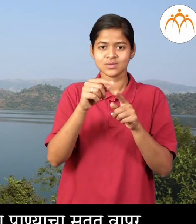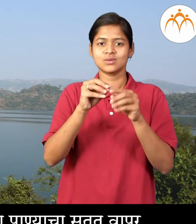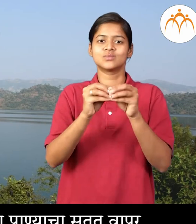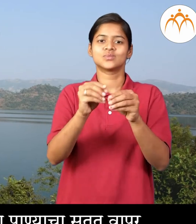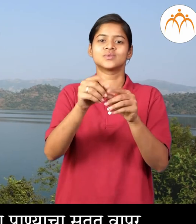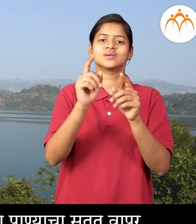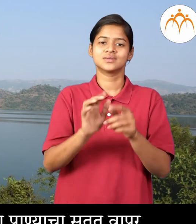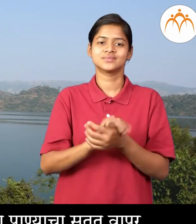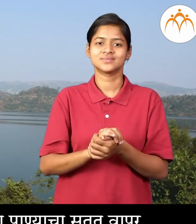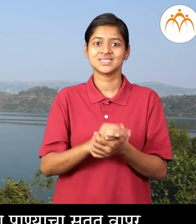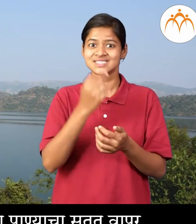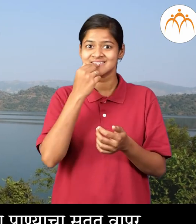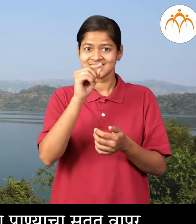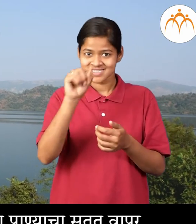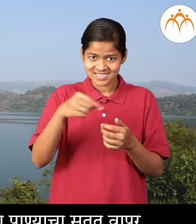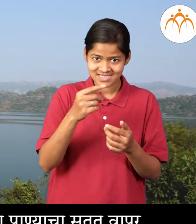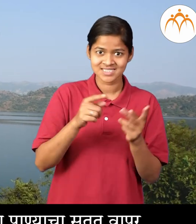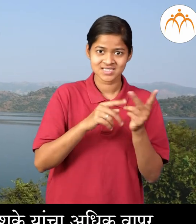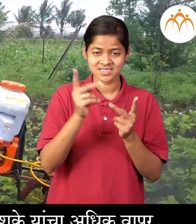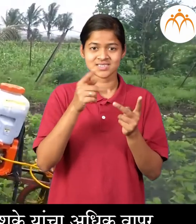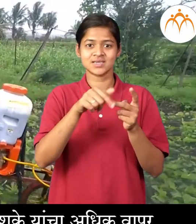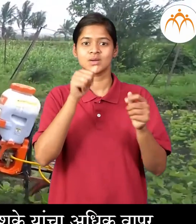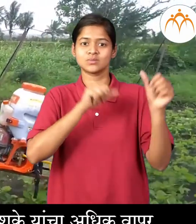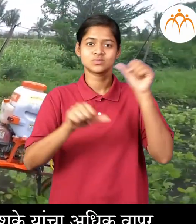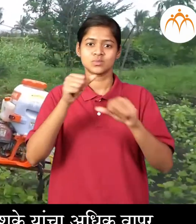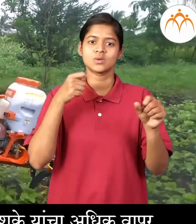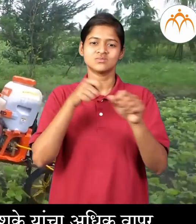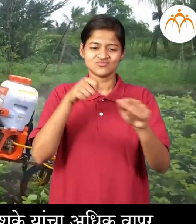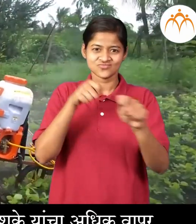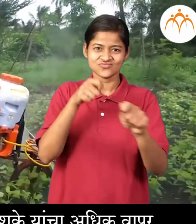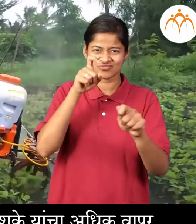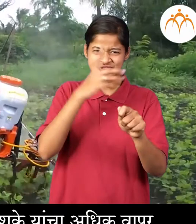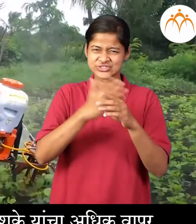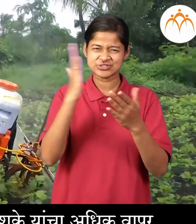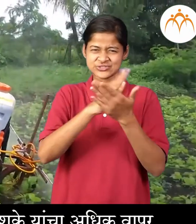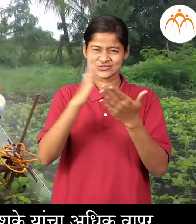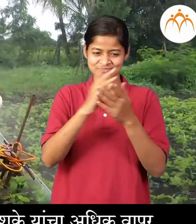કીવા ખાર્યા પાણ્યાચા સતત વાપર રાસાયની ખત આણી